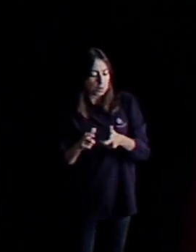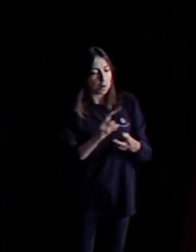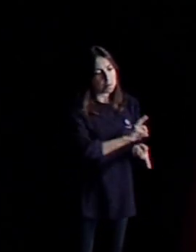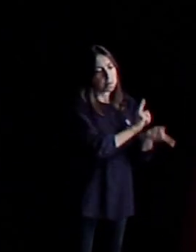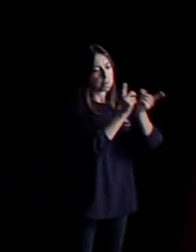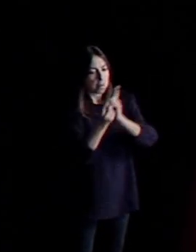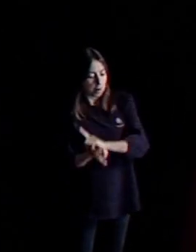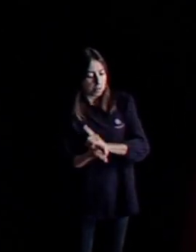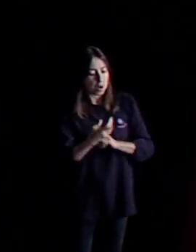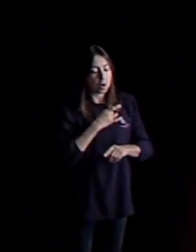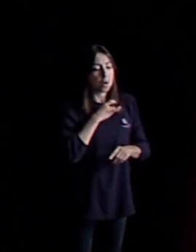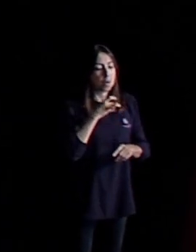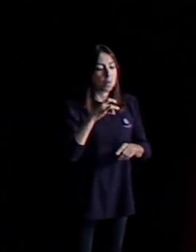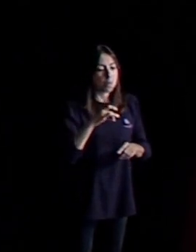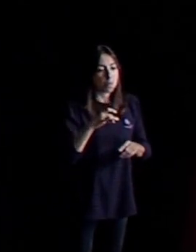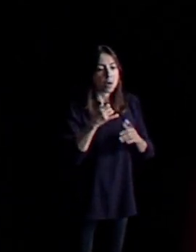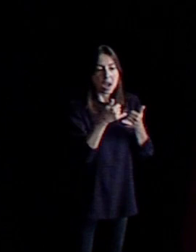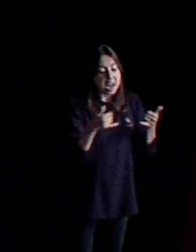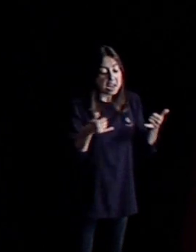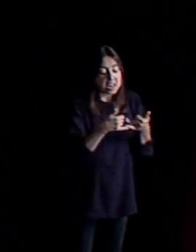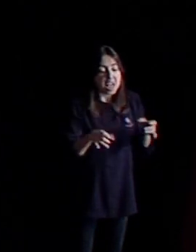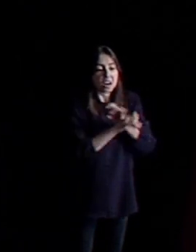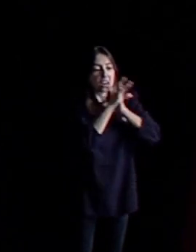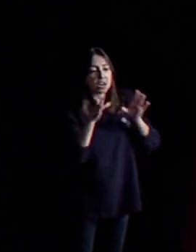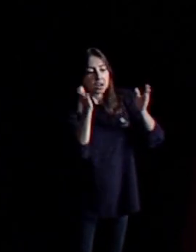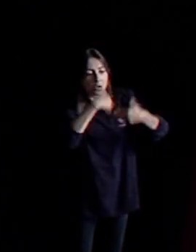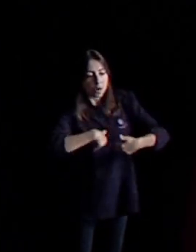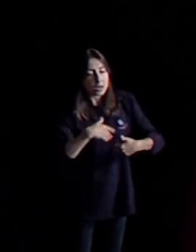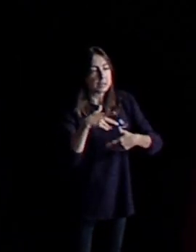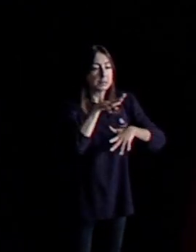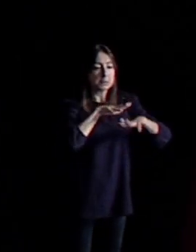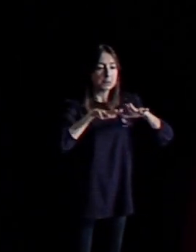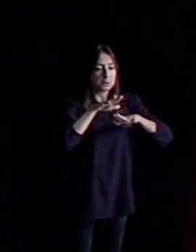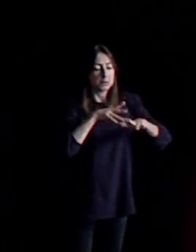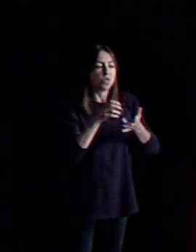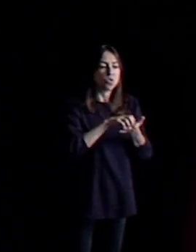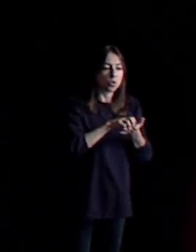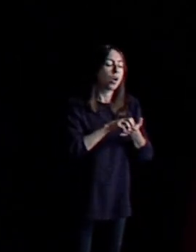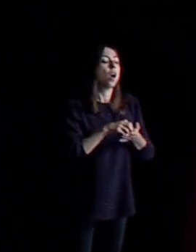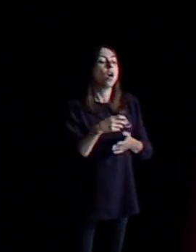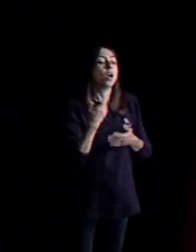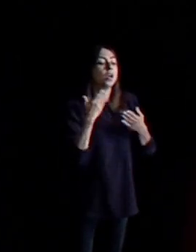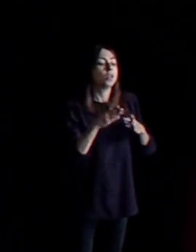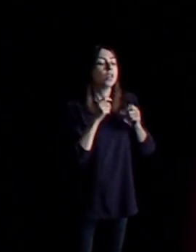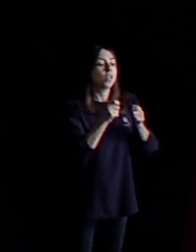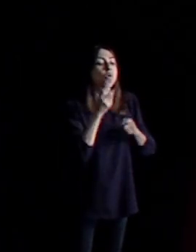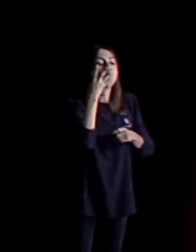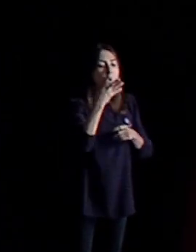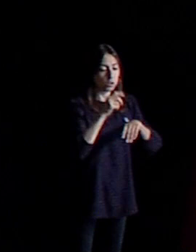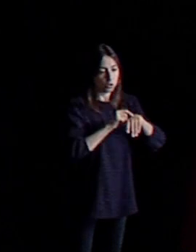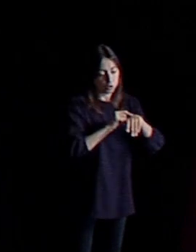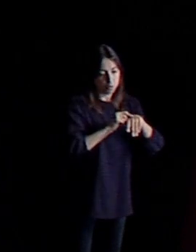de las líneas, son líneas que no están claras, están muy borrosas, y establecen cuatro tipos de agresores